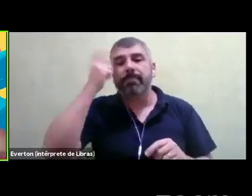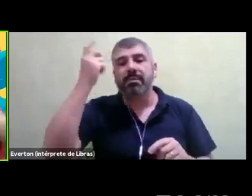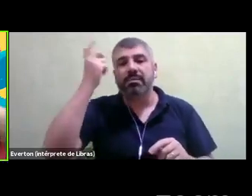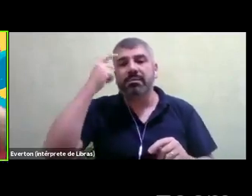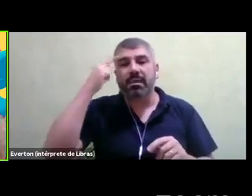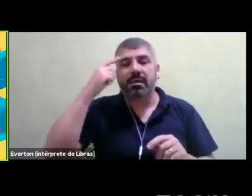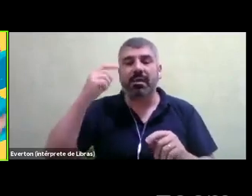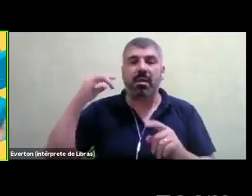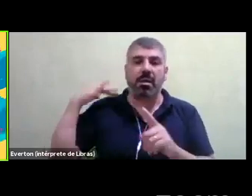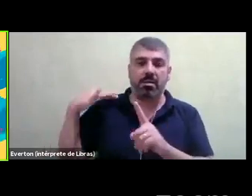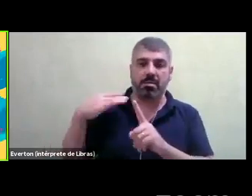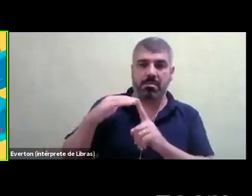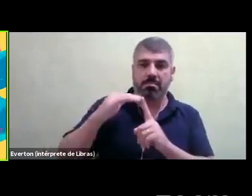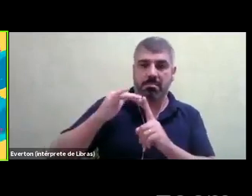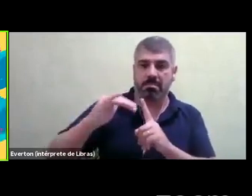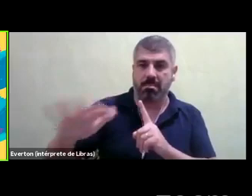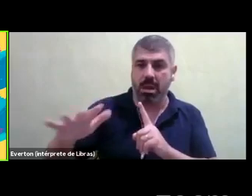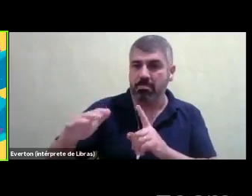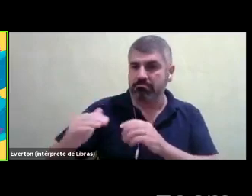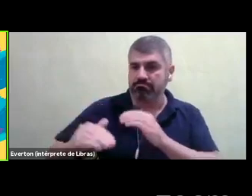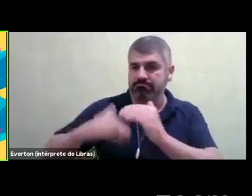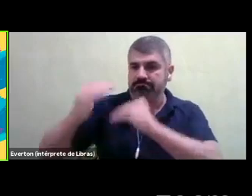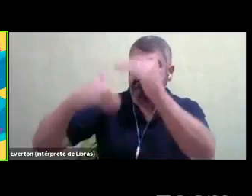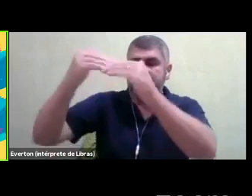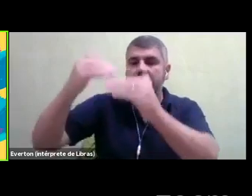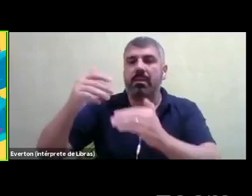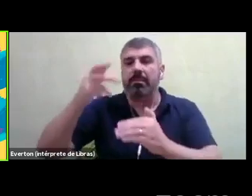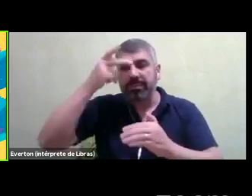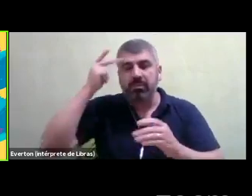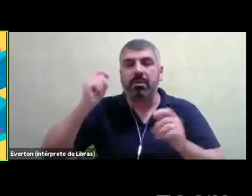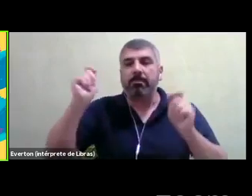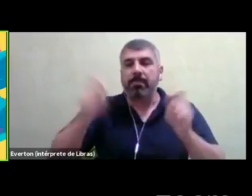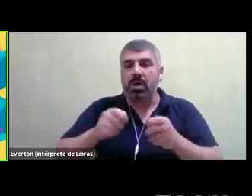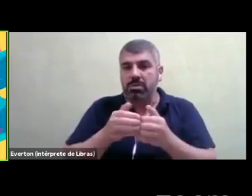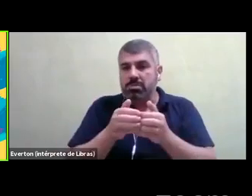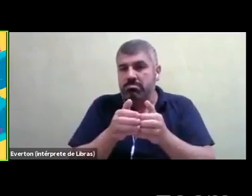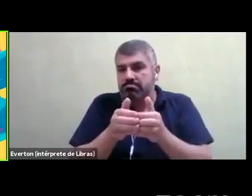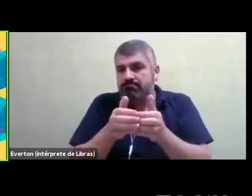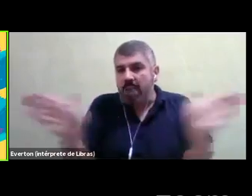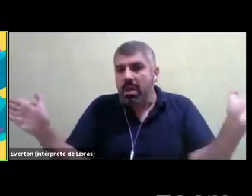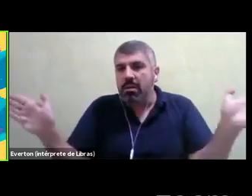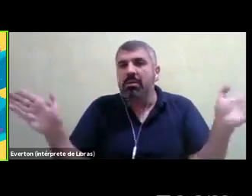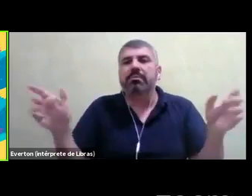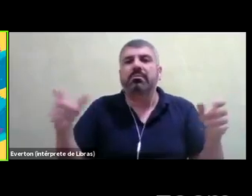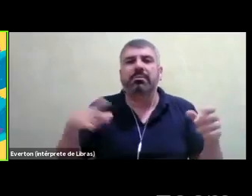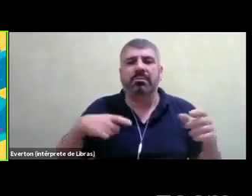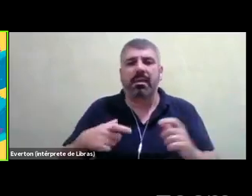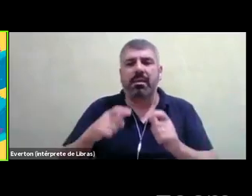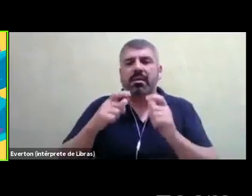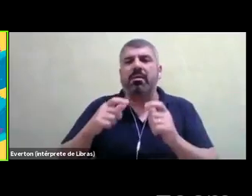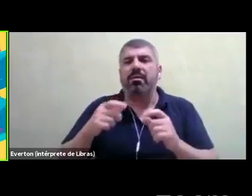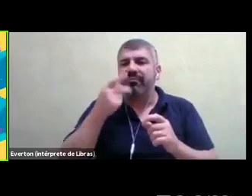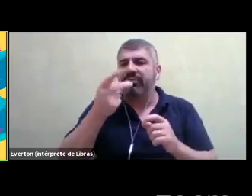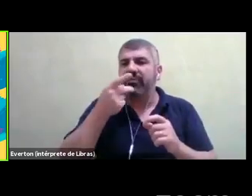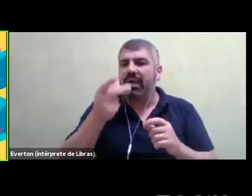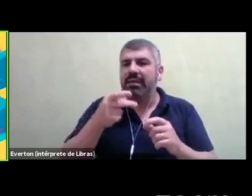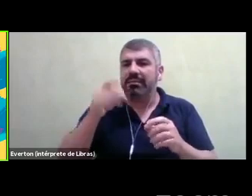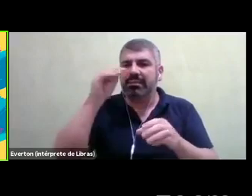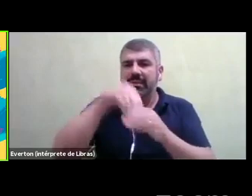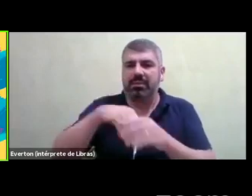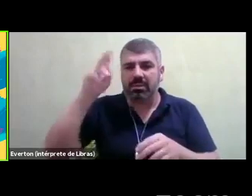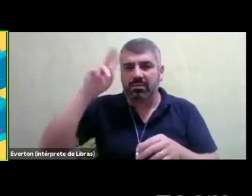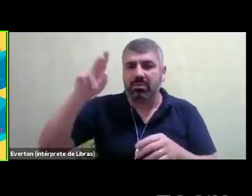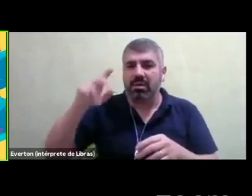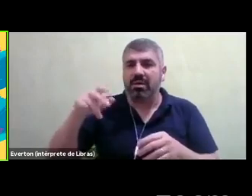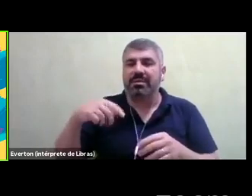repertório expandido para que os sujeitos possam se posicionar na história, a gente está fazendo um desserviço. A gente